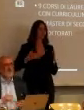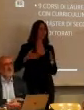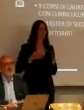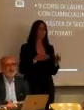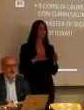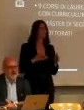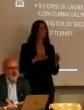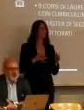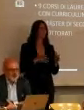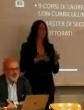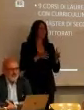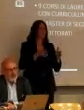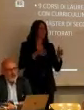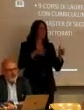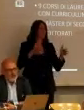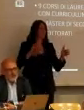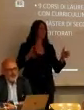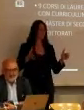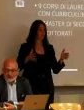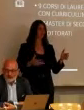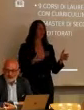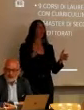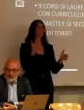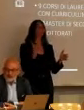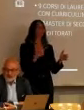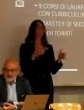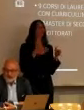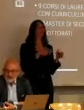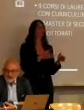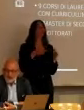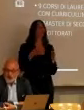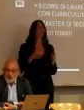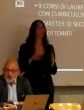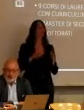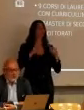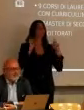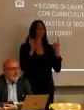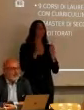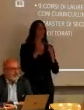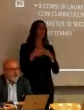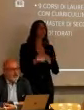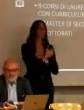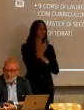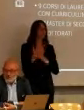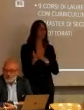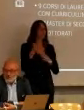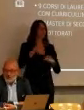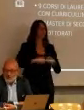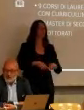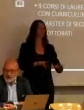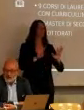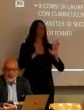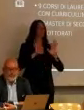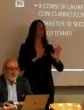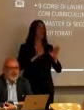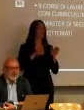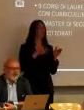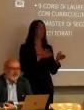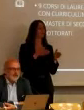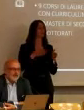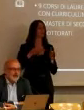tre corsi di laurea triennale, 9 corsi di laurea magistrale,